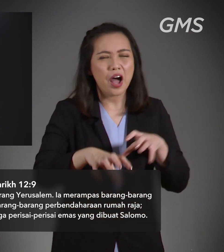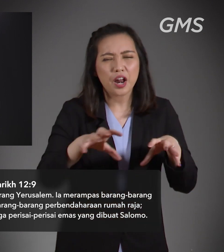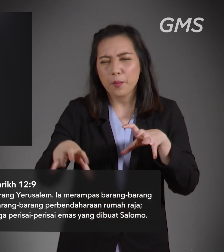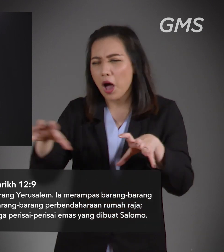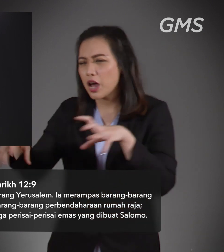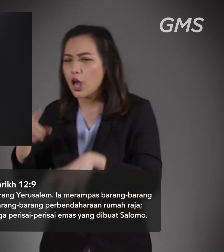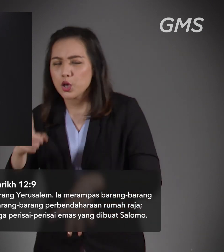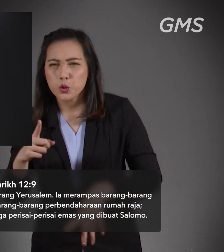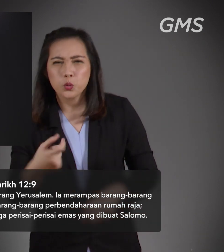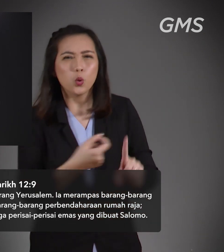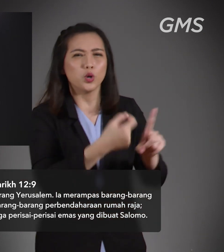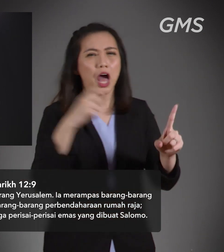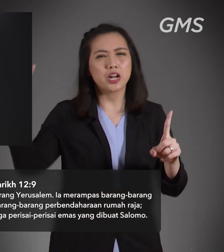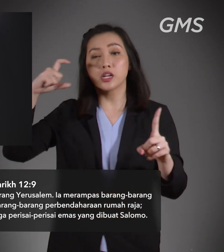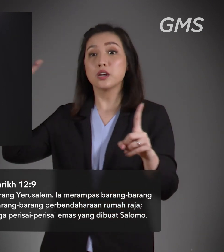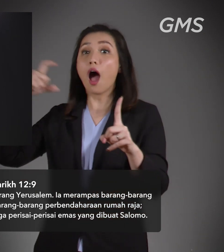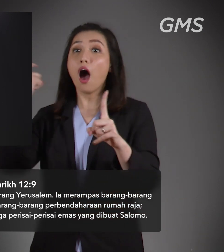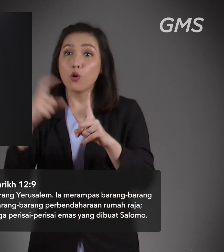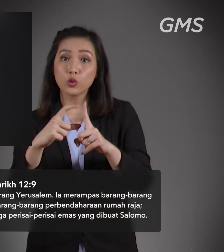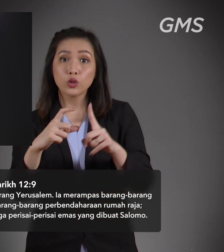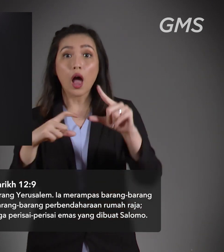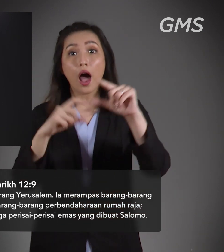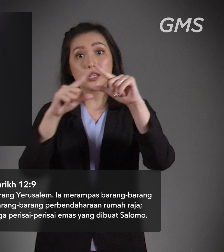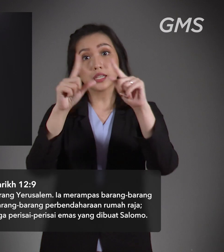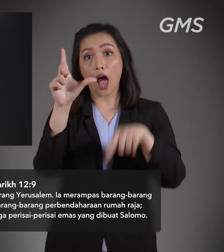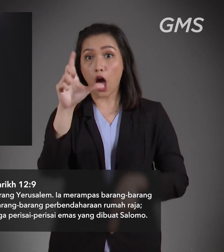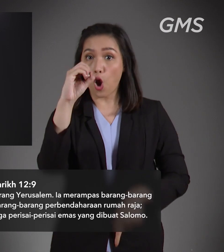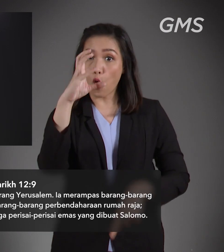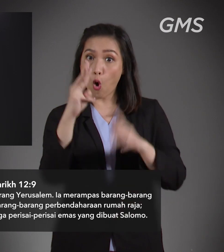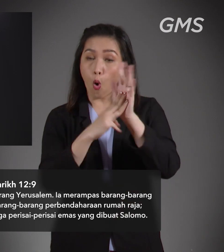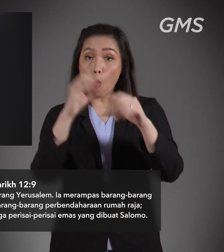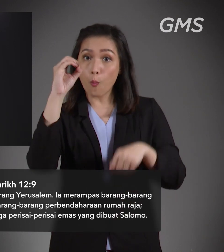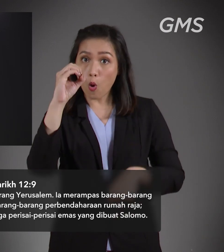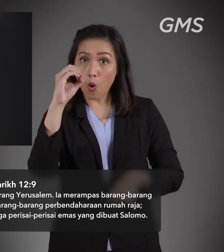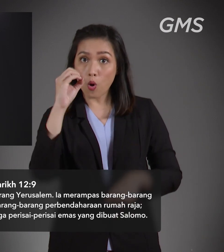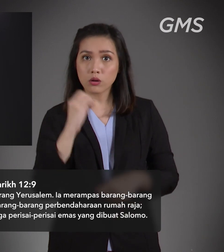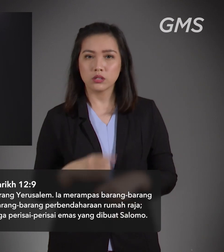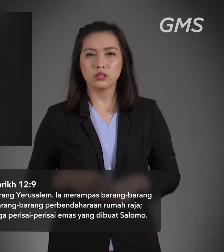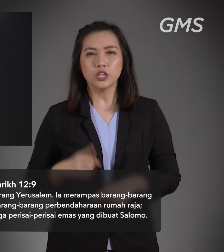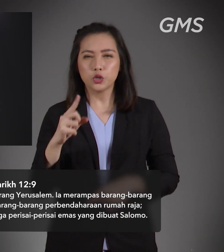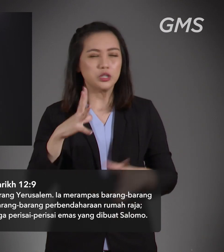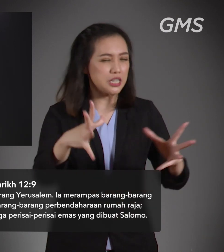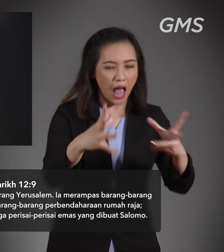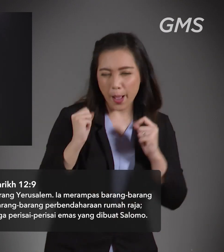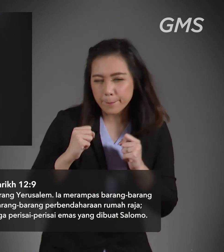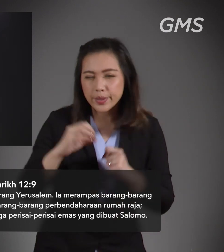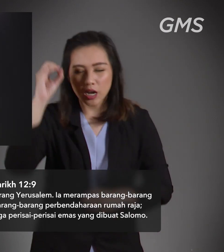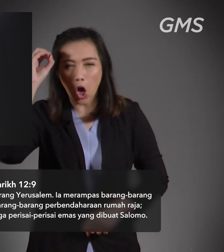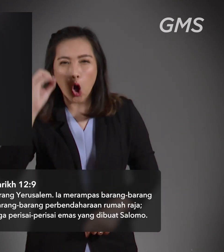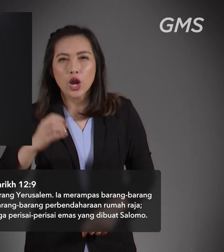Semuanya dirampasnya. Lihat lagi apa yang dia rampas. Ia merampas juga perisai-perisai emas yang dibuat Salomo. Saya pernah membuat suatu